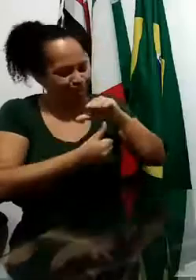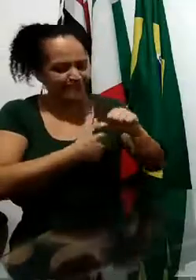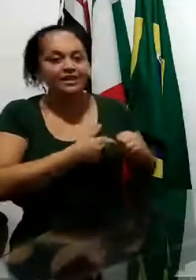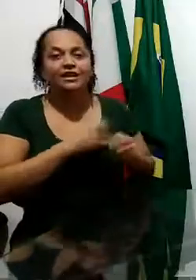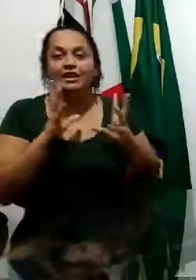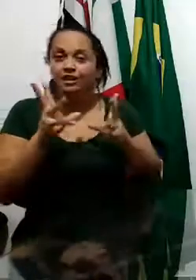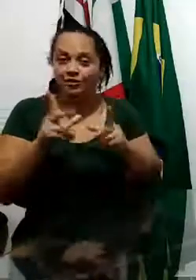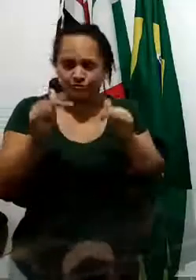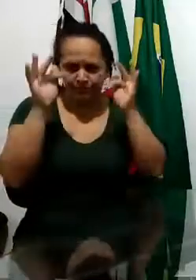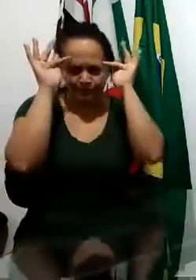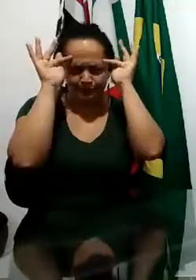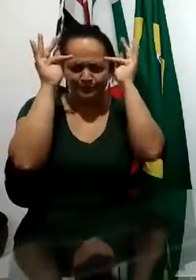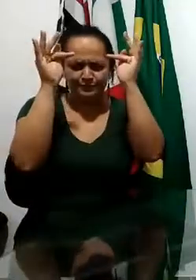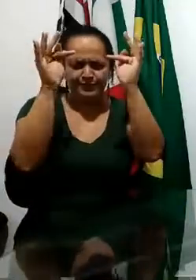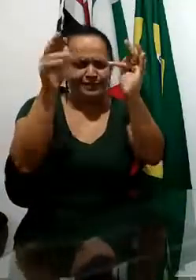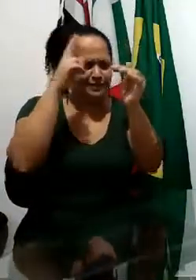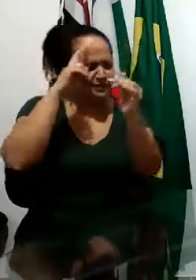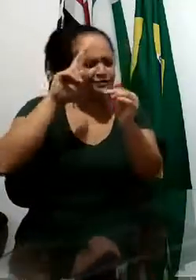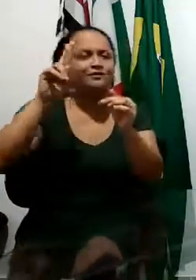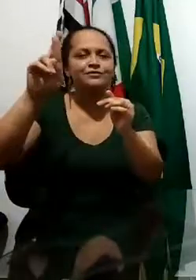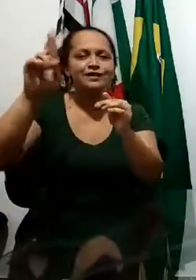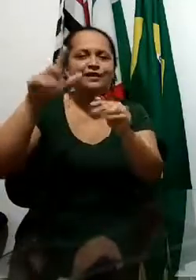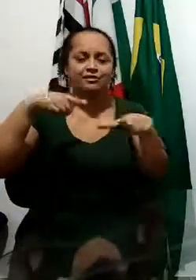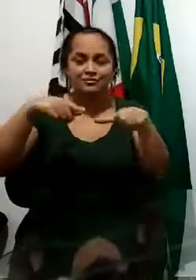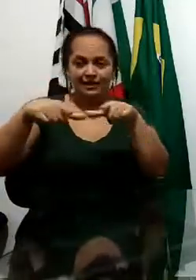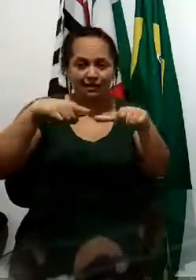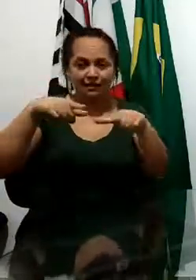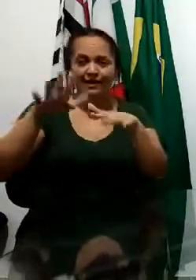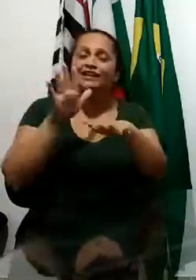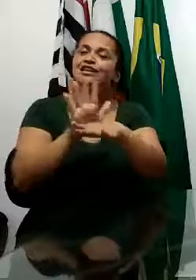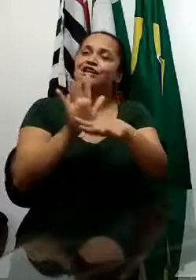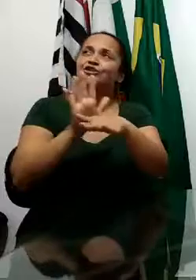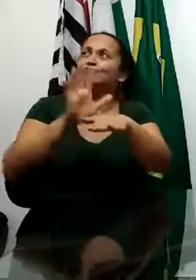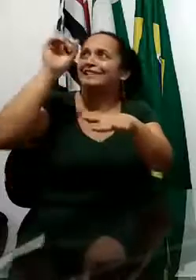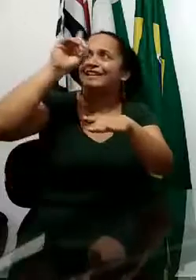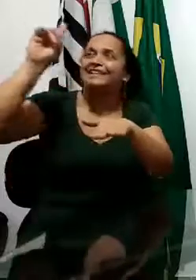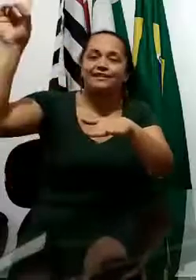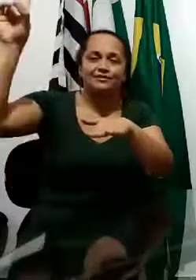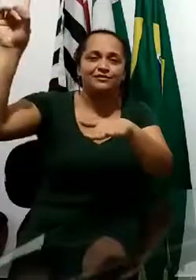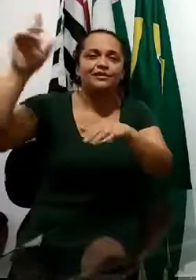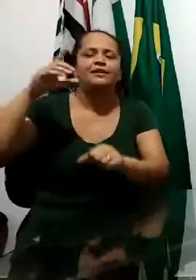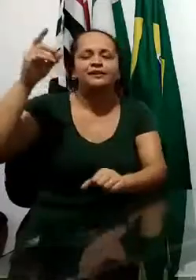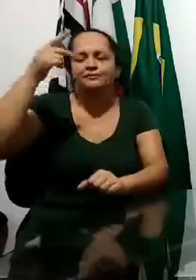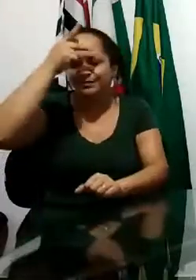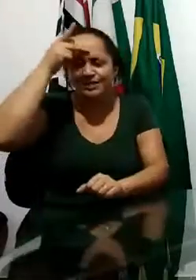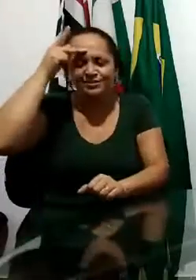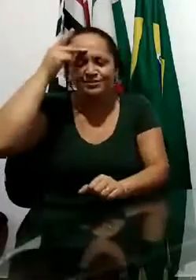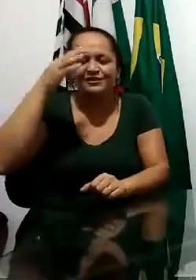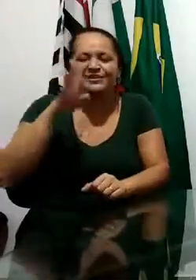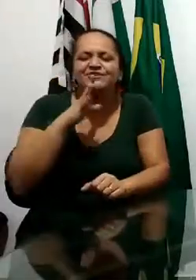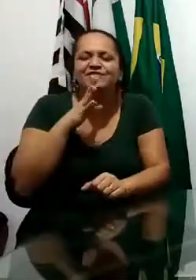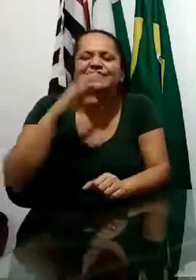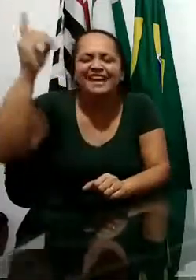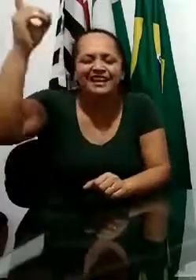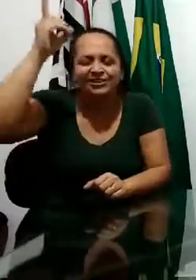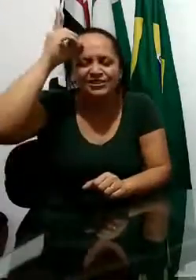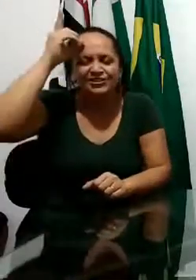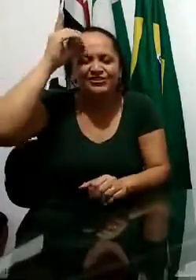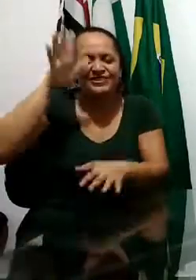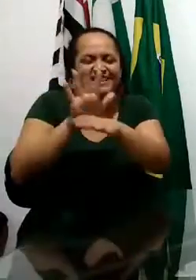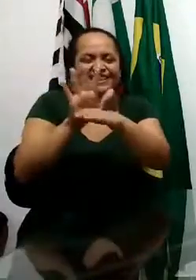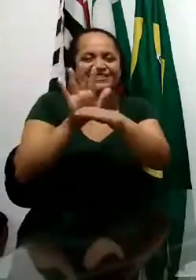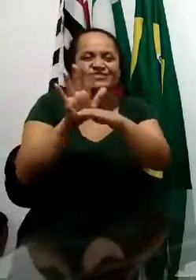ao Senhor na mordomia do reino de Deus, Pai, e usar seus dons para servir ao próximo. Nós